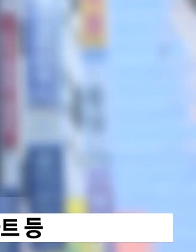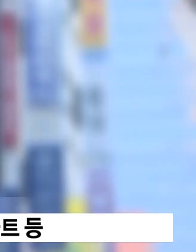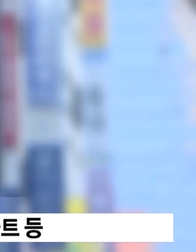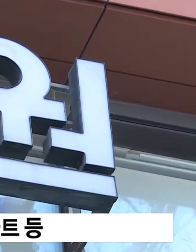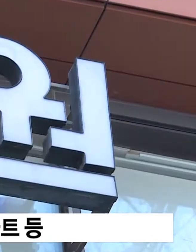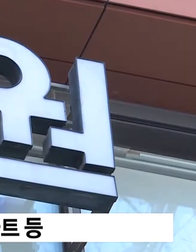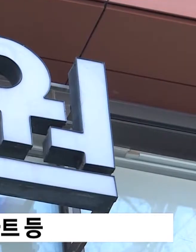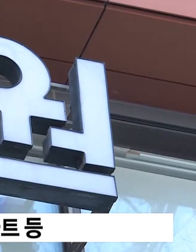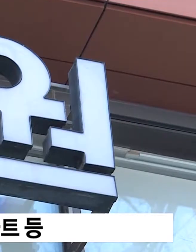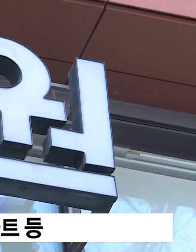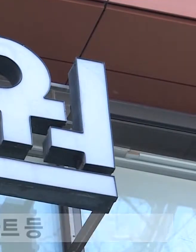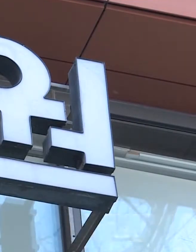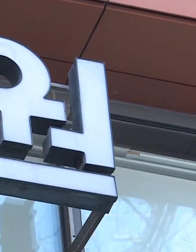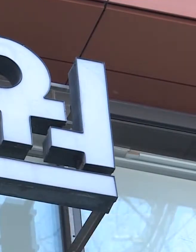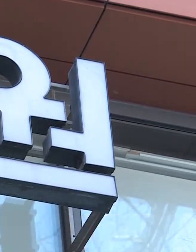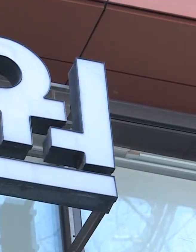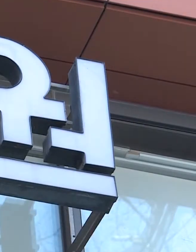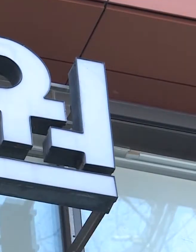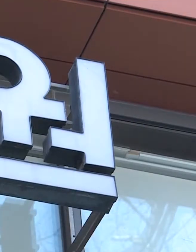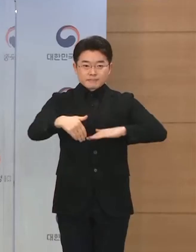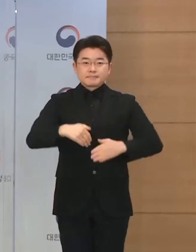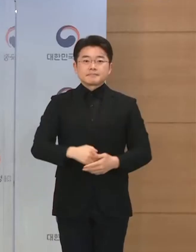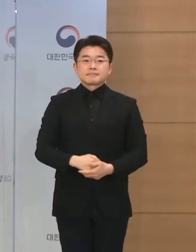영화관, 대형마트 등이 해당됩니다.